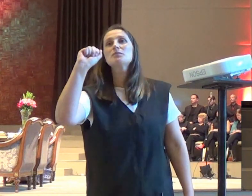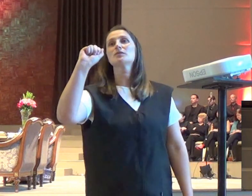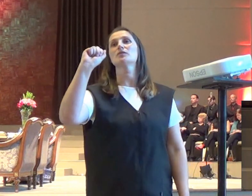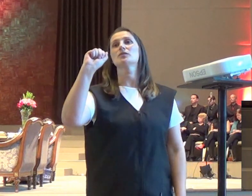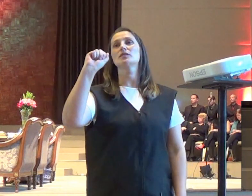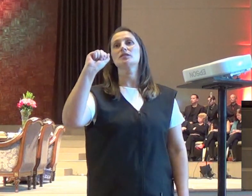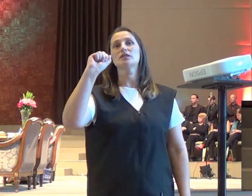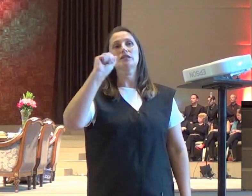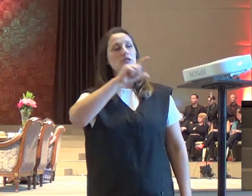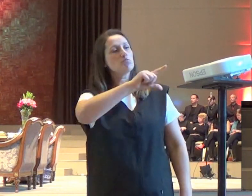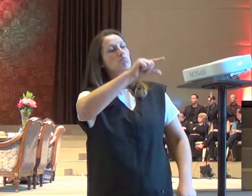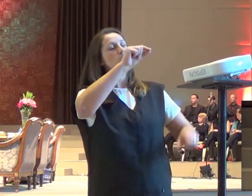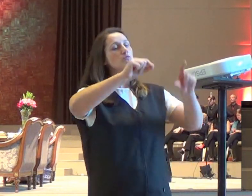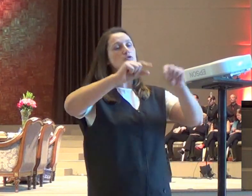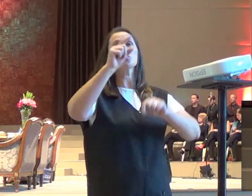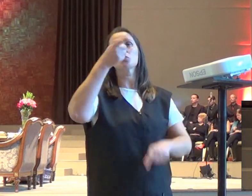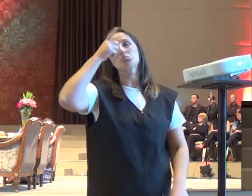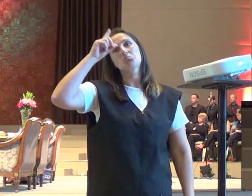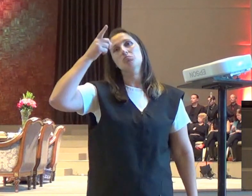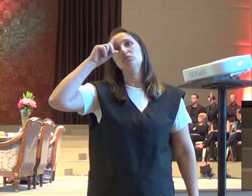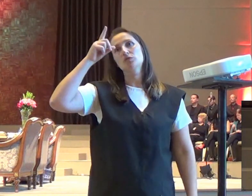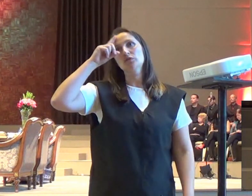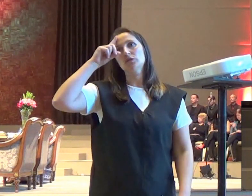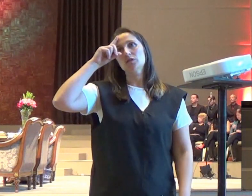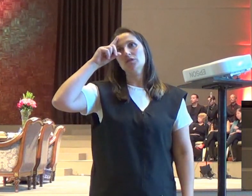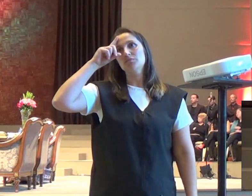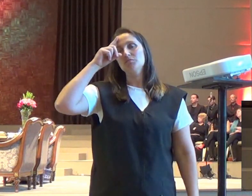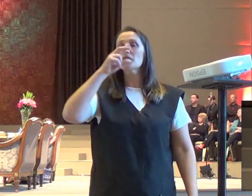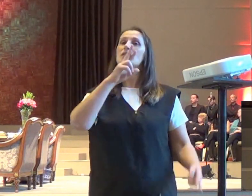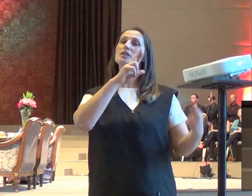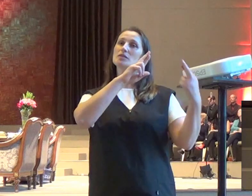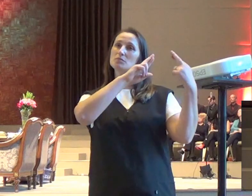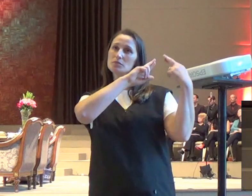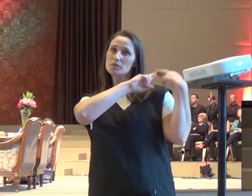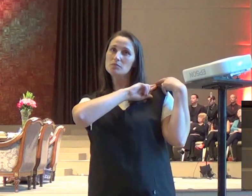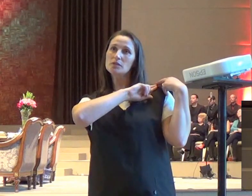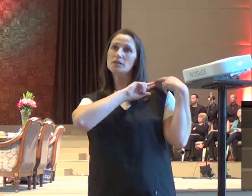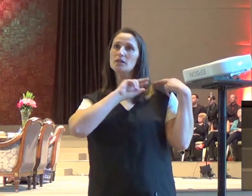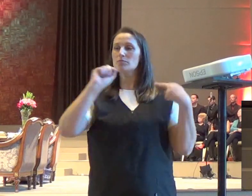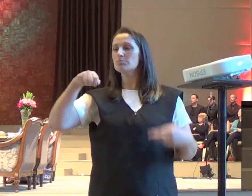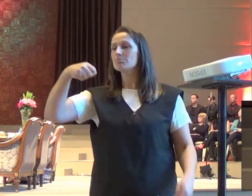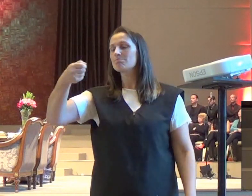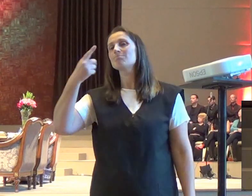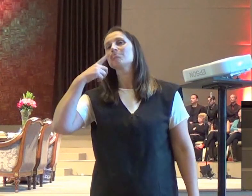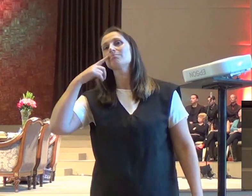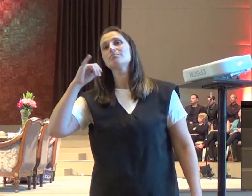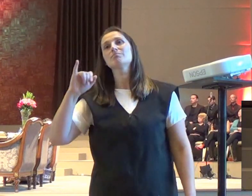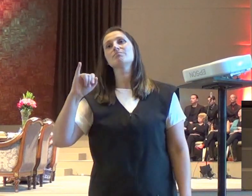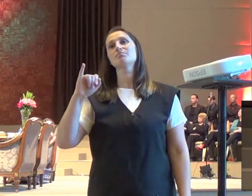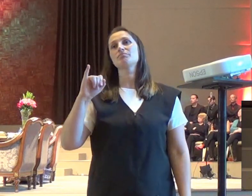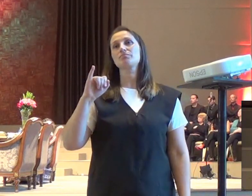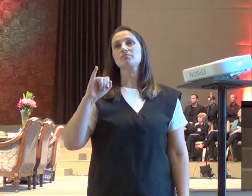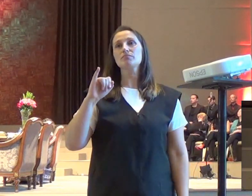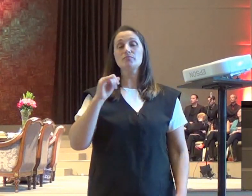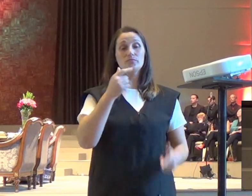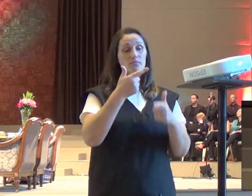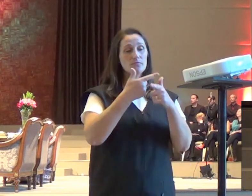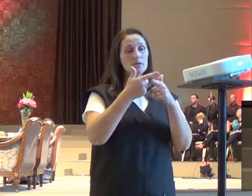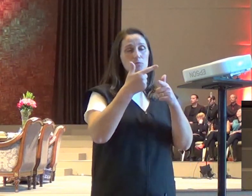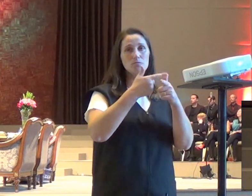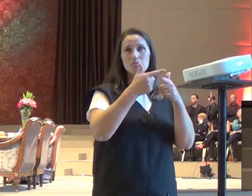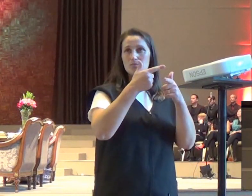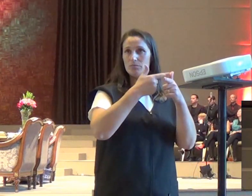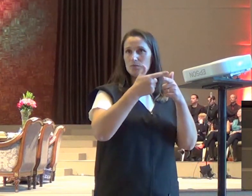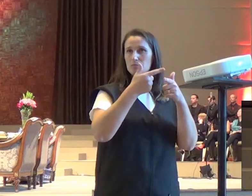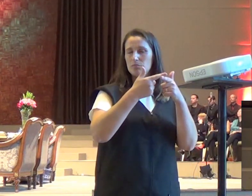decisões no dia a dia. Essa é a missão da paternidade. E um dos grandes problemas da